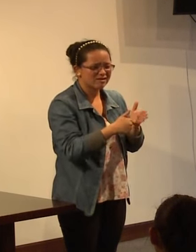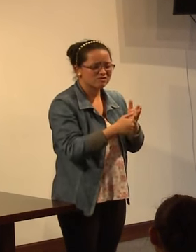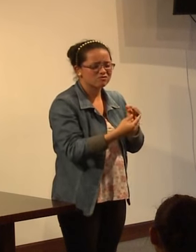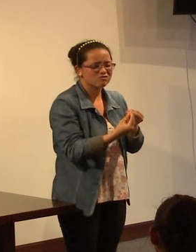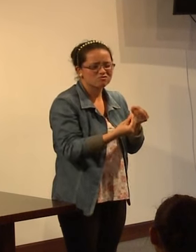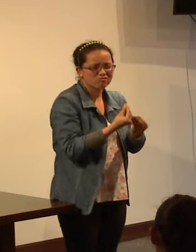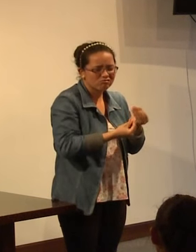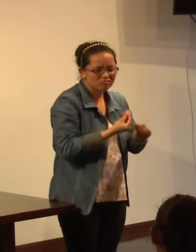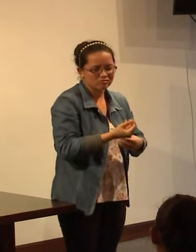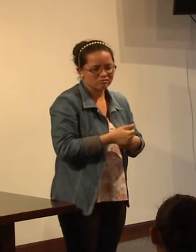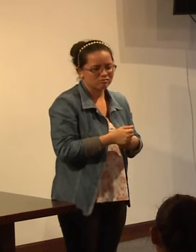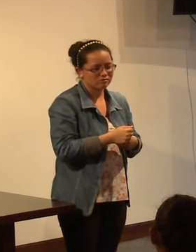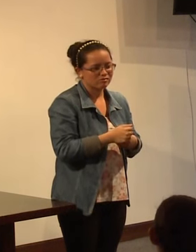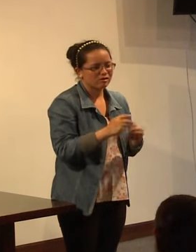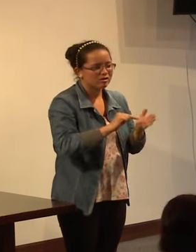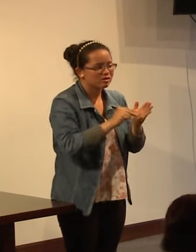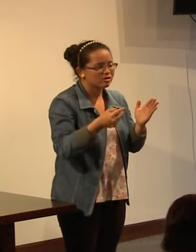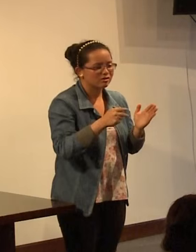trabajan?